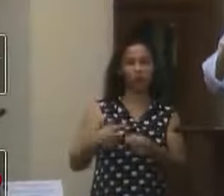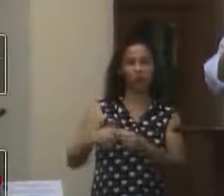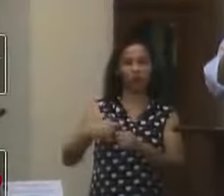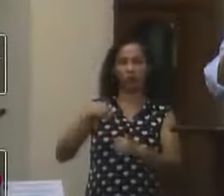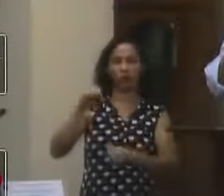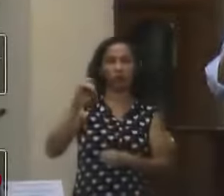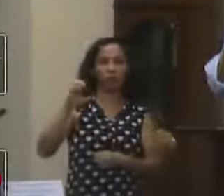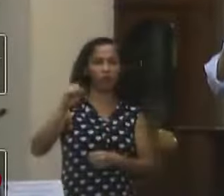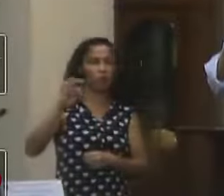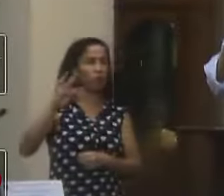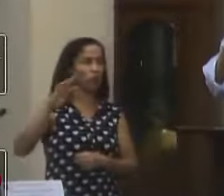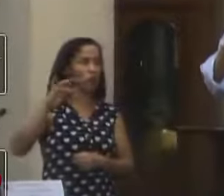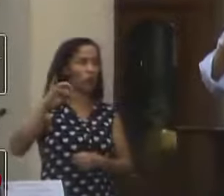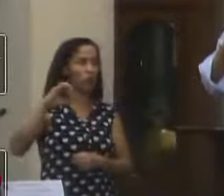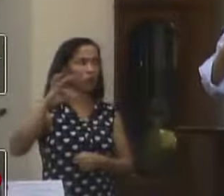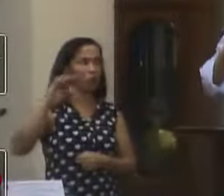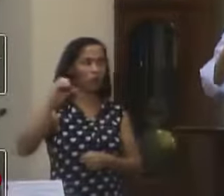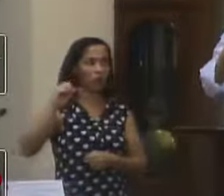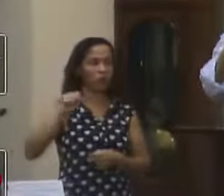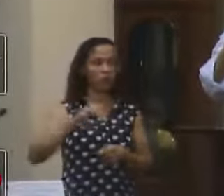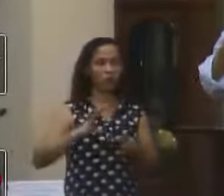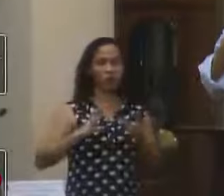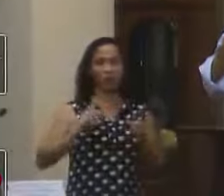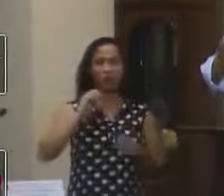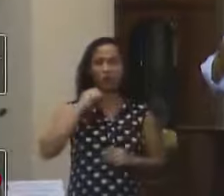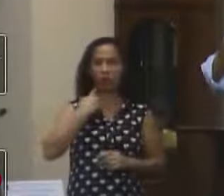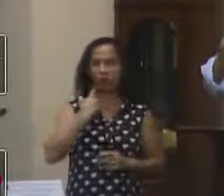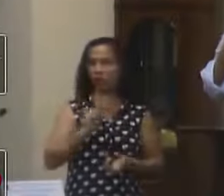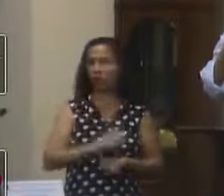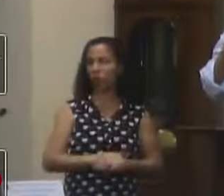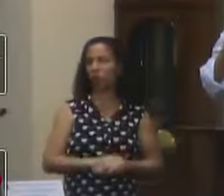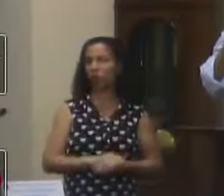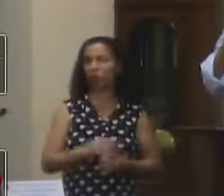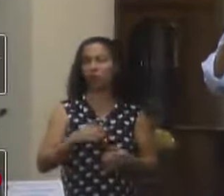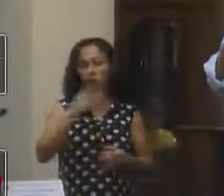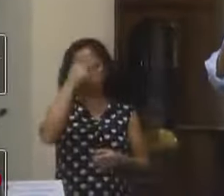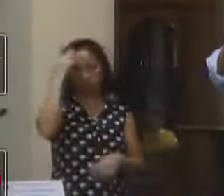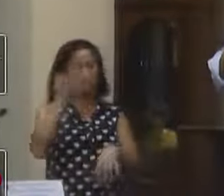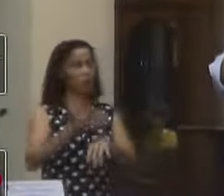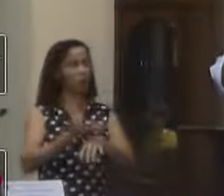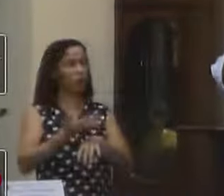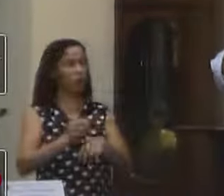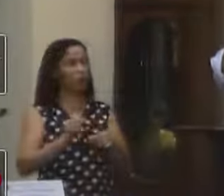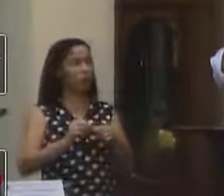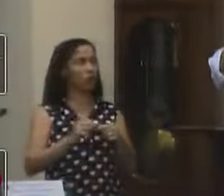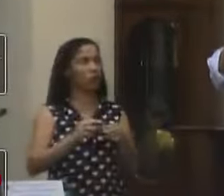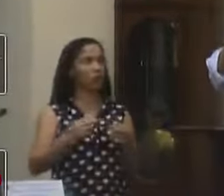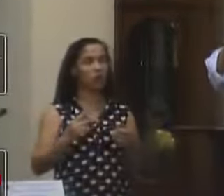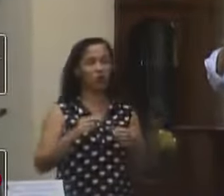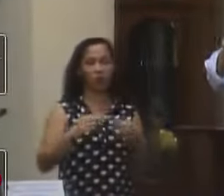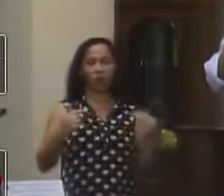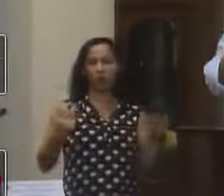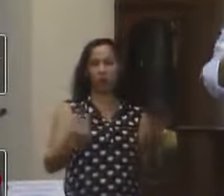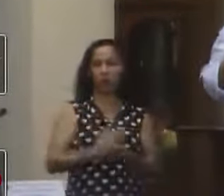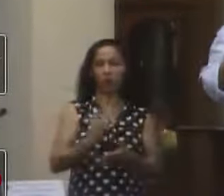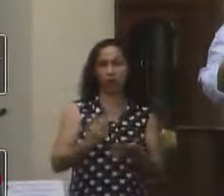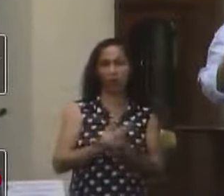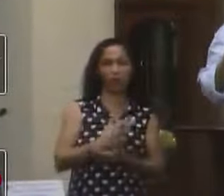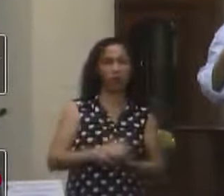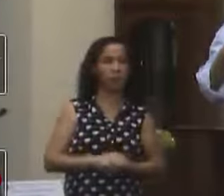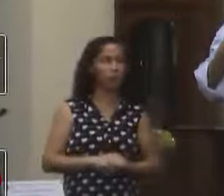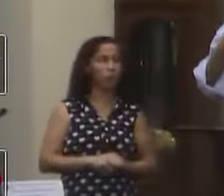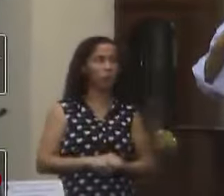visto muitas postagens também de reclamação de sujeira, de gente na praça, gente fazendo ato, até ato obsceno na praça. Entendeu?